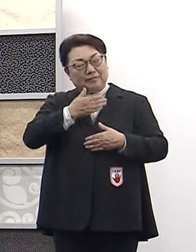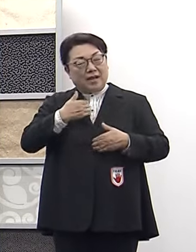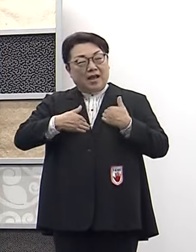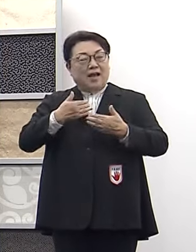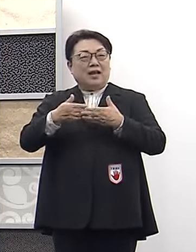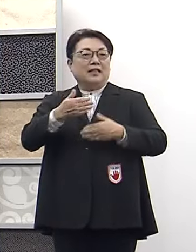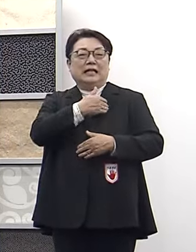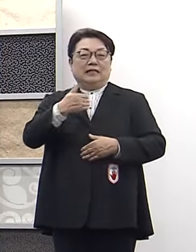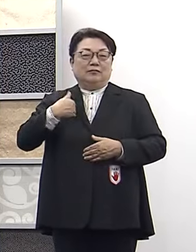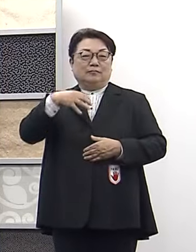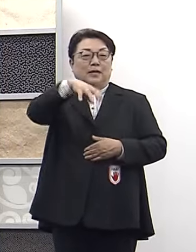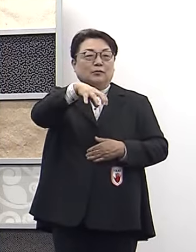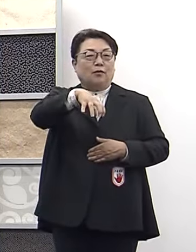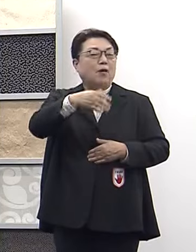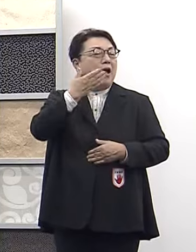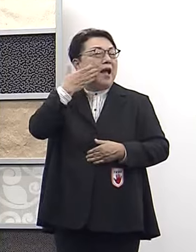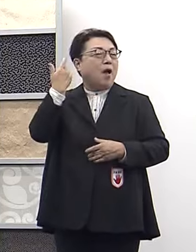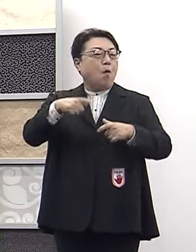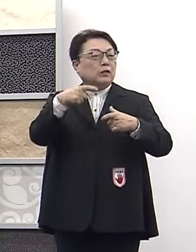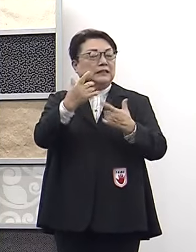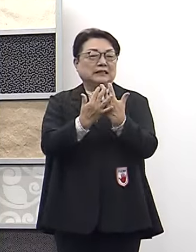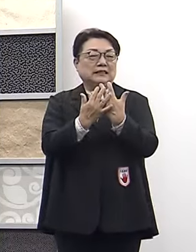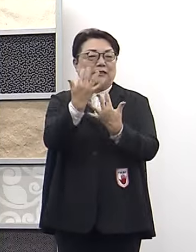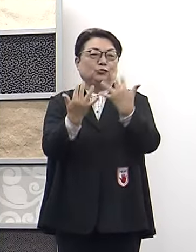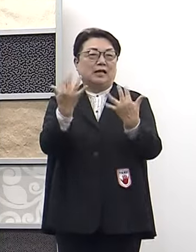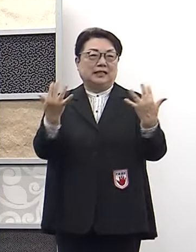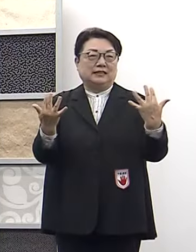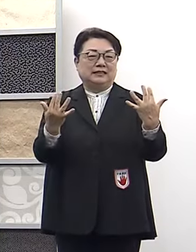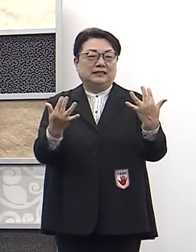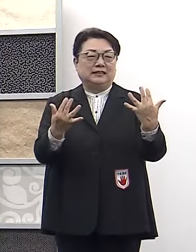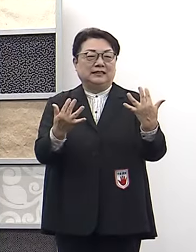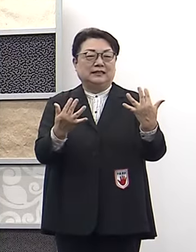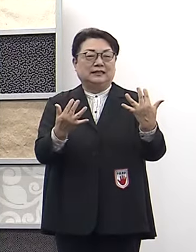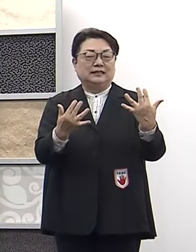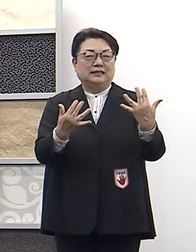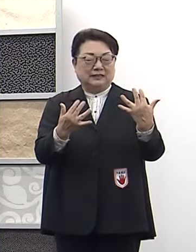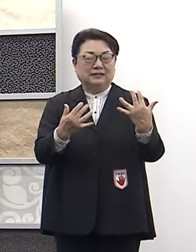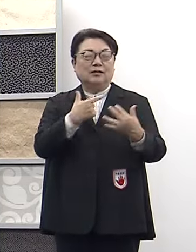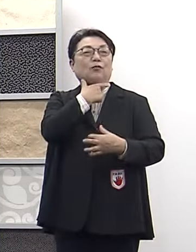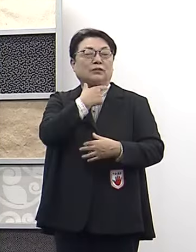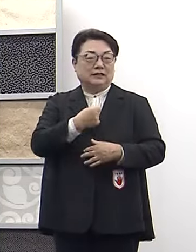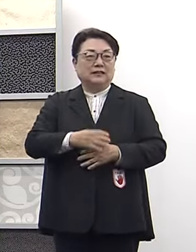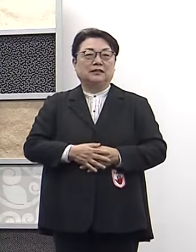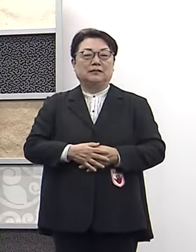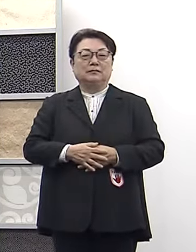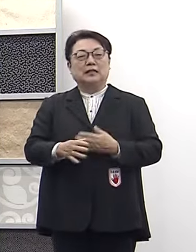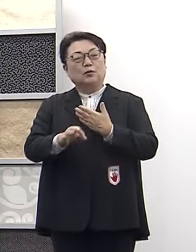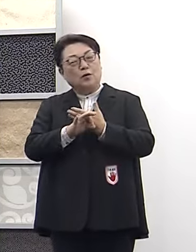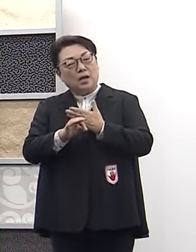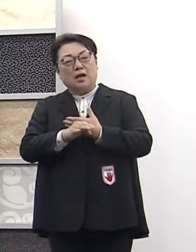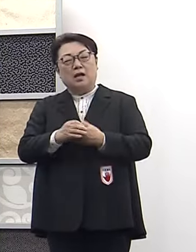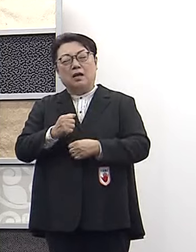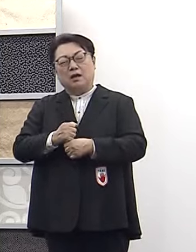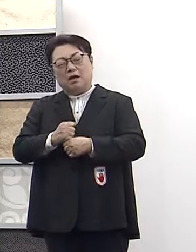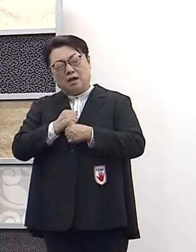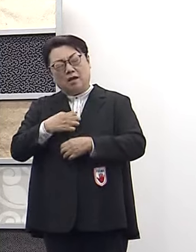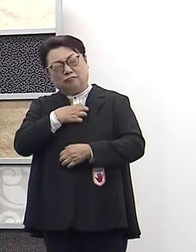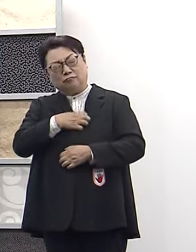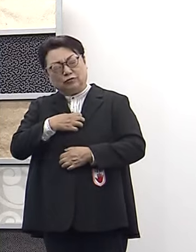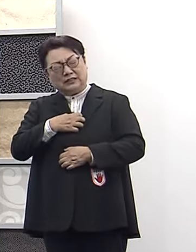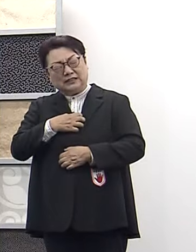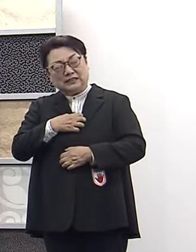体験できる場としてのその青木ヶ原樹海になればです。それは仮に何ていうかこう暗い気持ちを持ってお越しになられた方